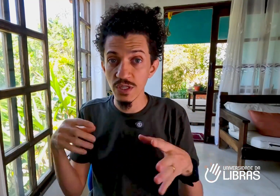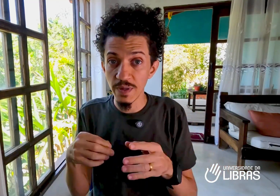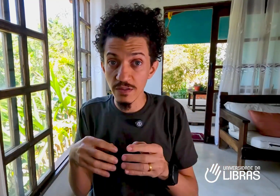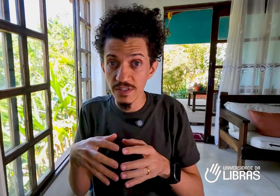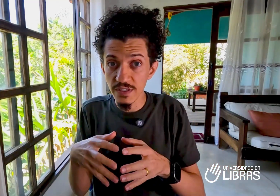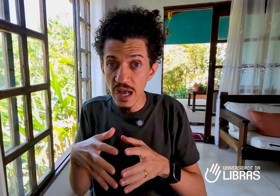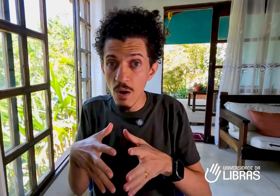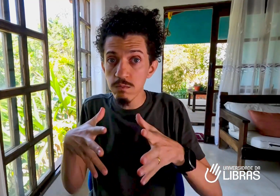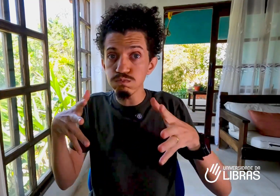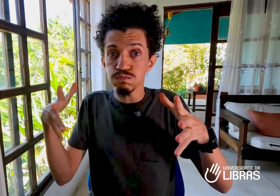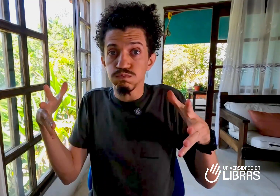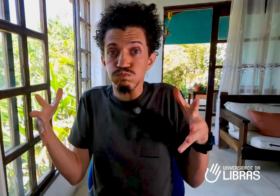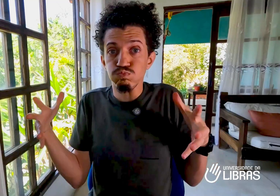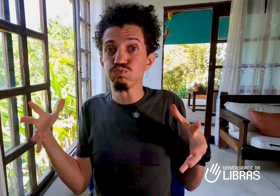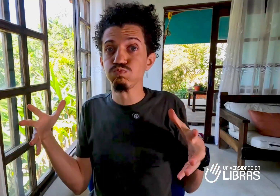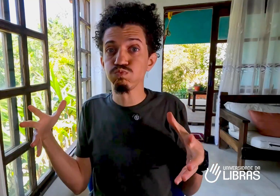expressão facial.